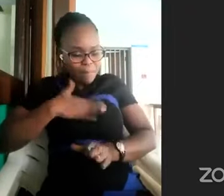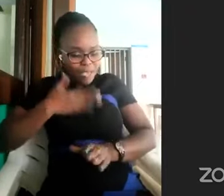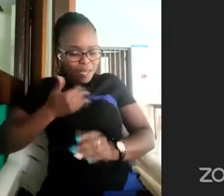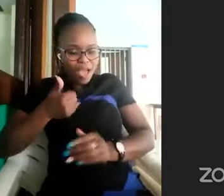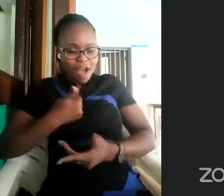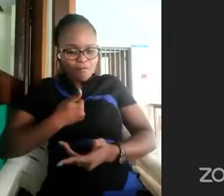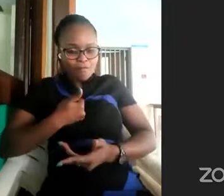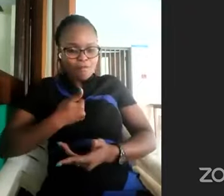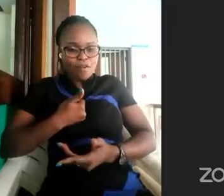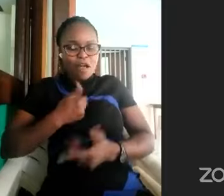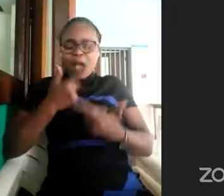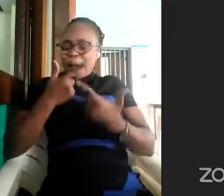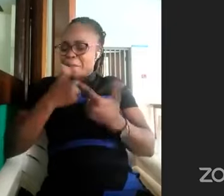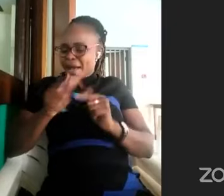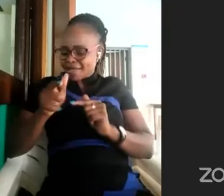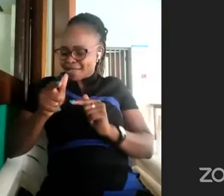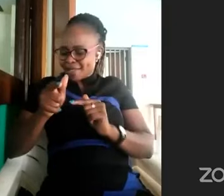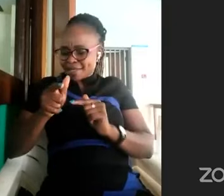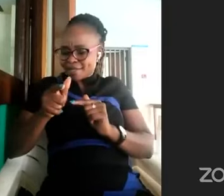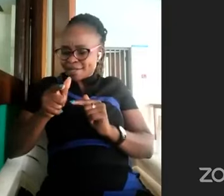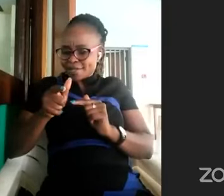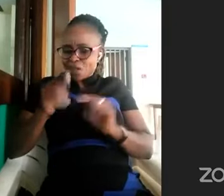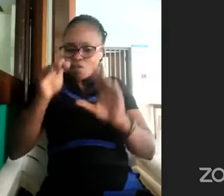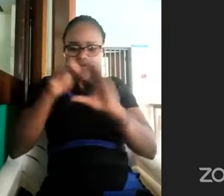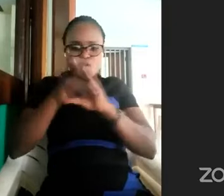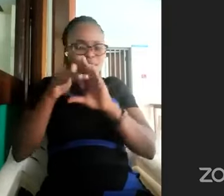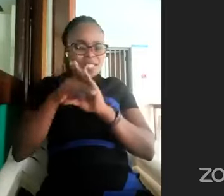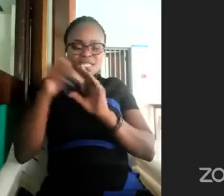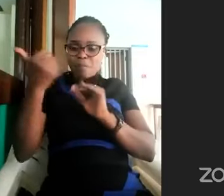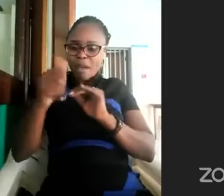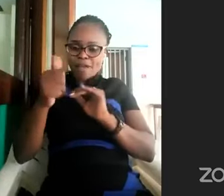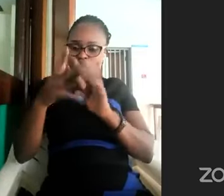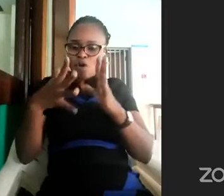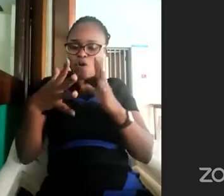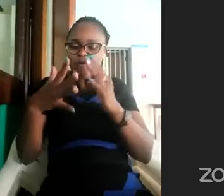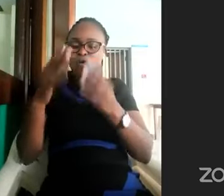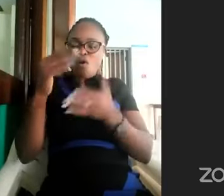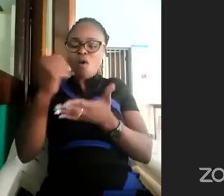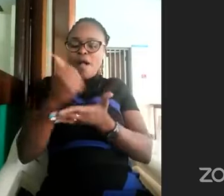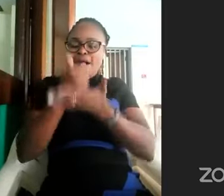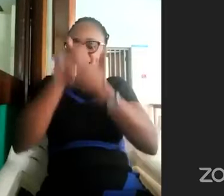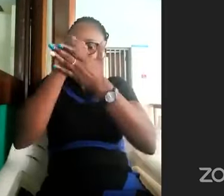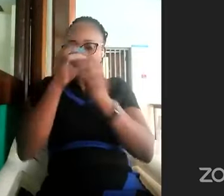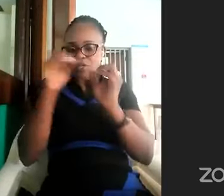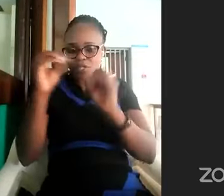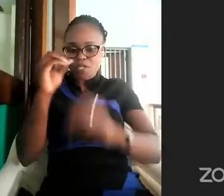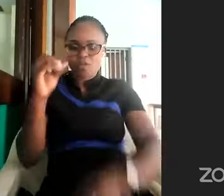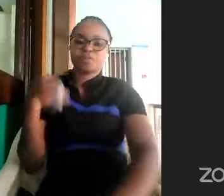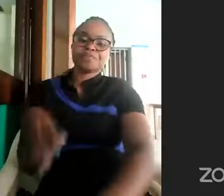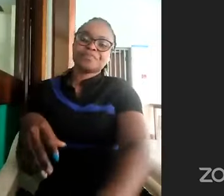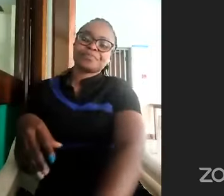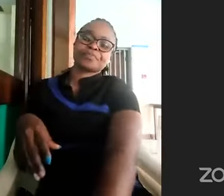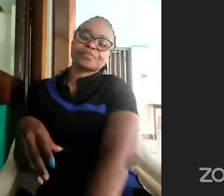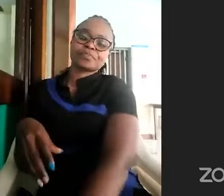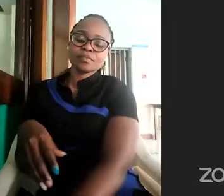bado hiyo kesi haijapita nikapata pesa zangu. Hao watu ni watu wengine ambao wanatufanya sisi walemavu. Mwanamke mlemavu hana njia ya kwenda